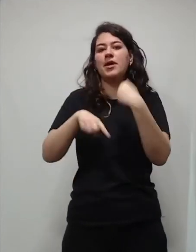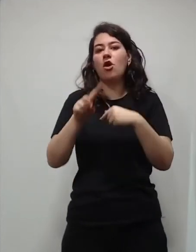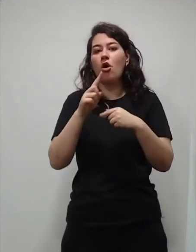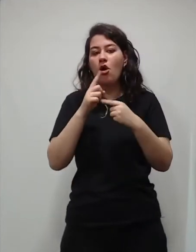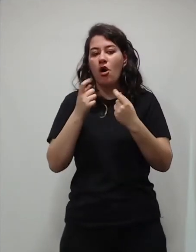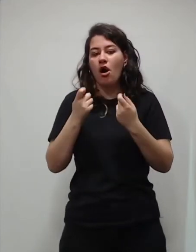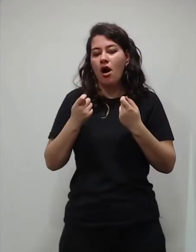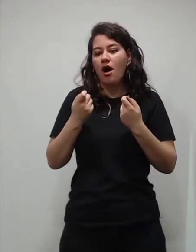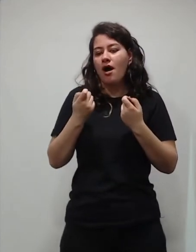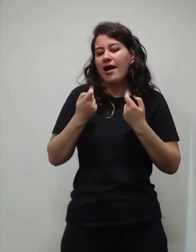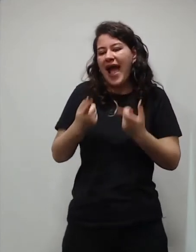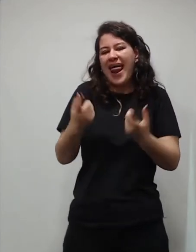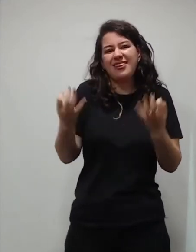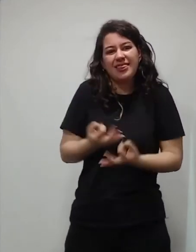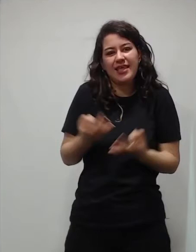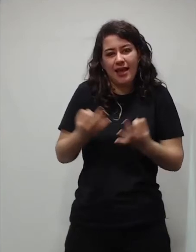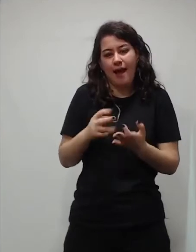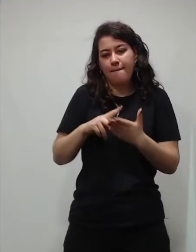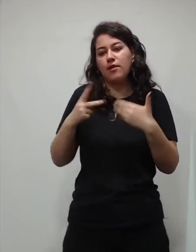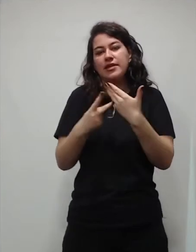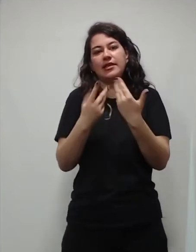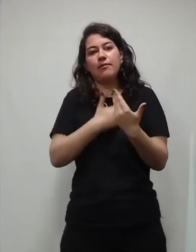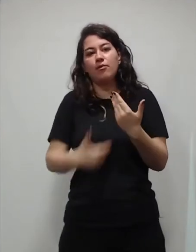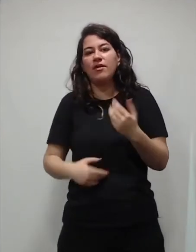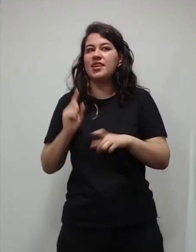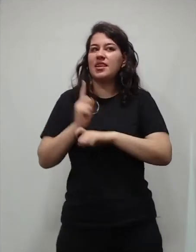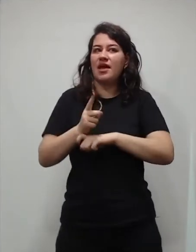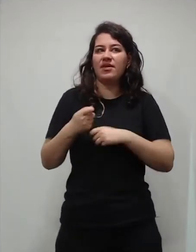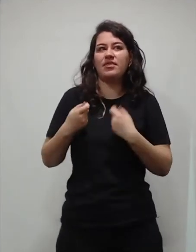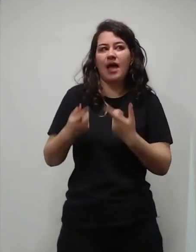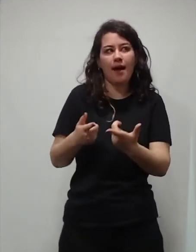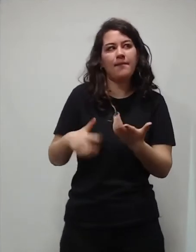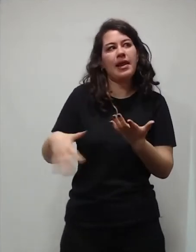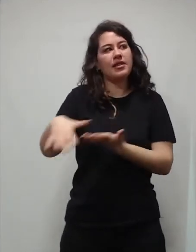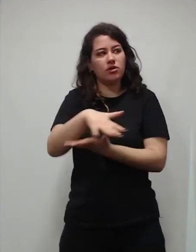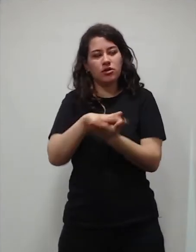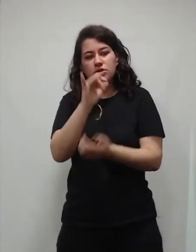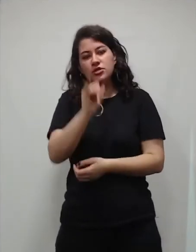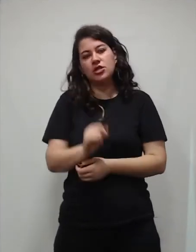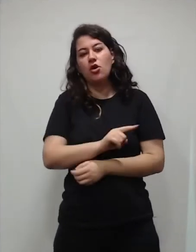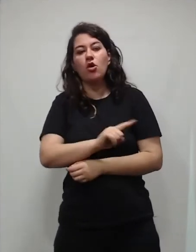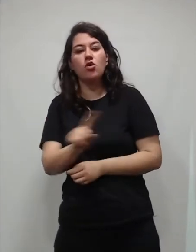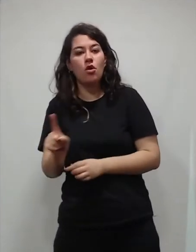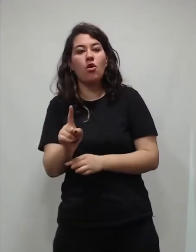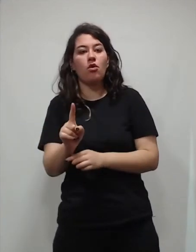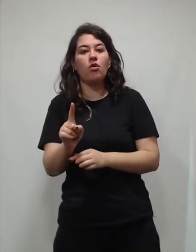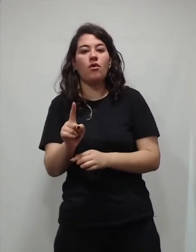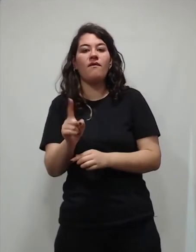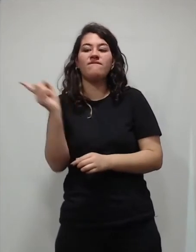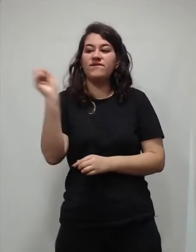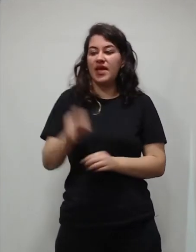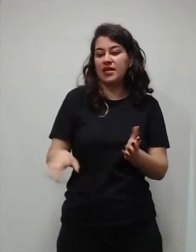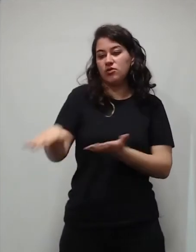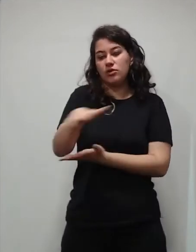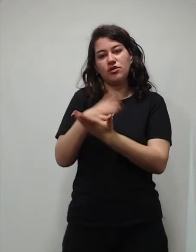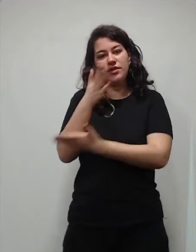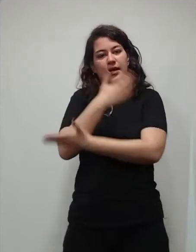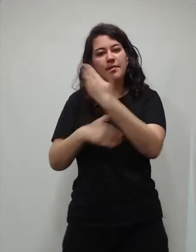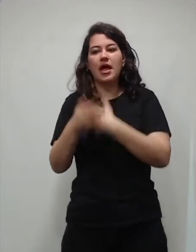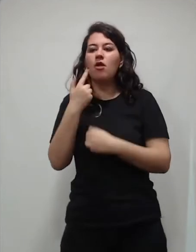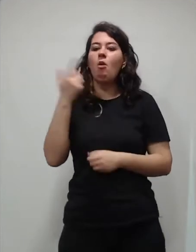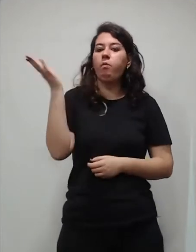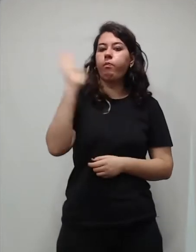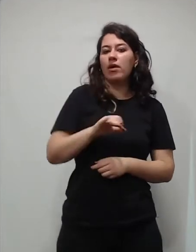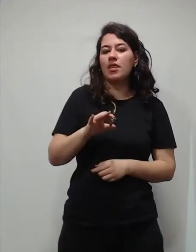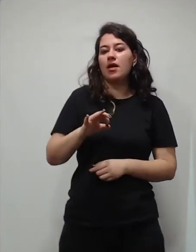garantías que la política pública pone en juego para que se dé o no la situación de discapacidad, de no poder ejercer